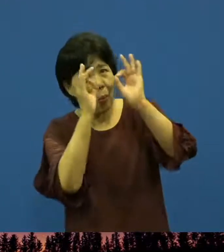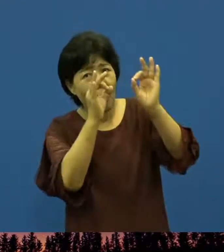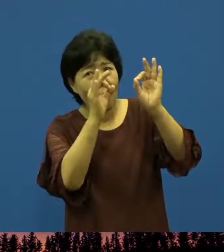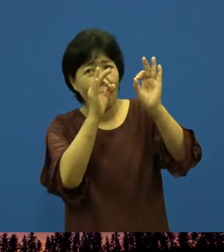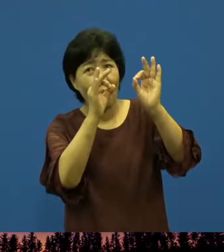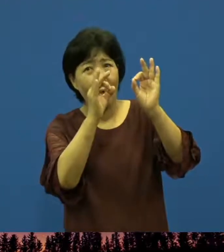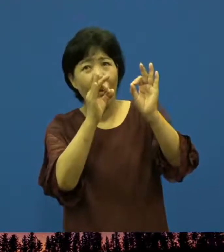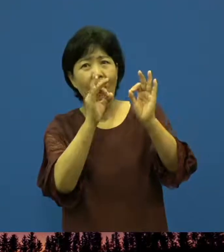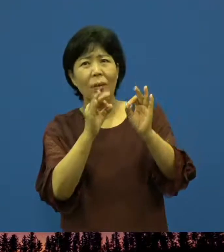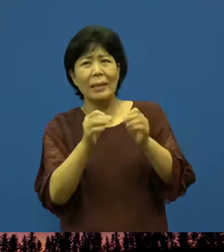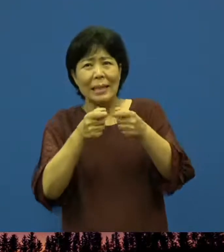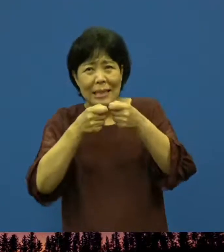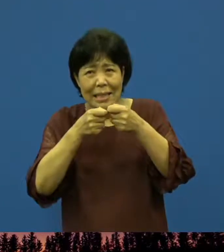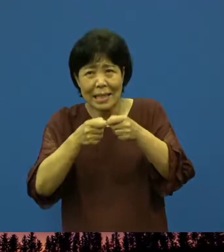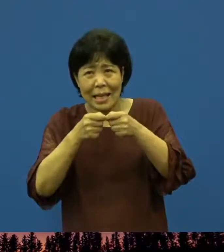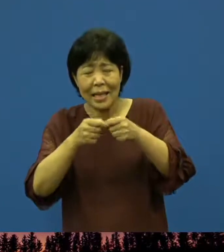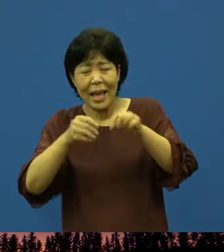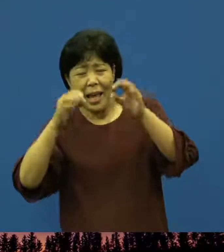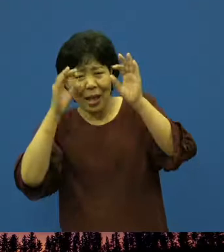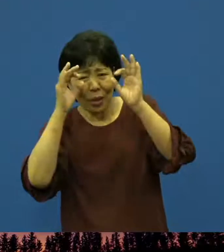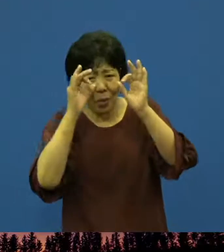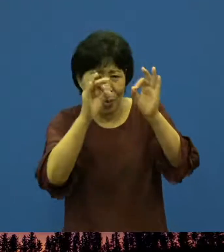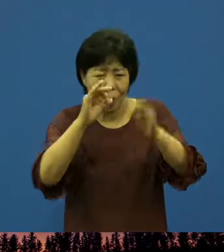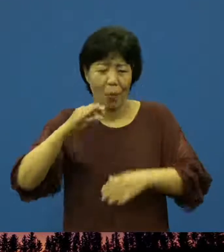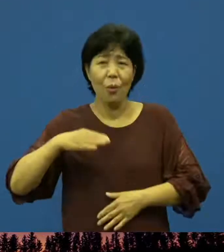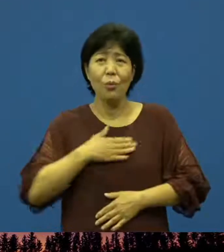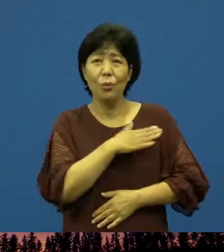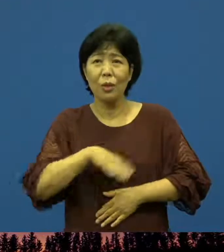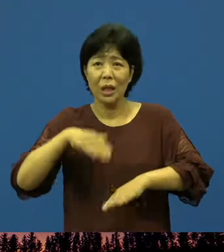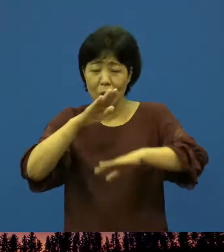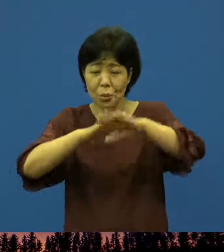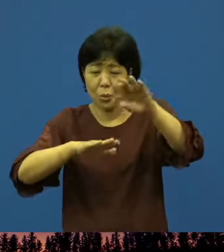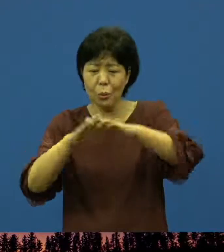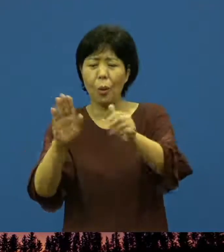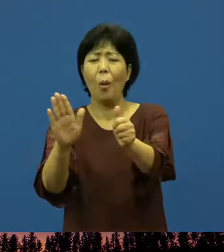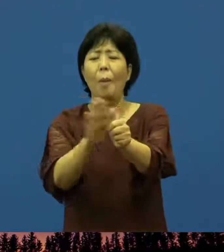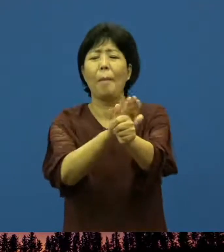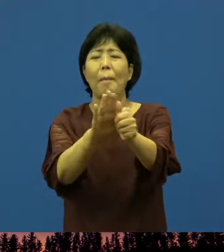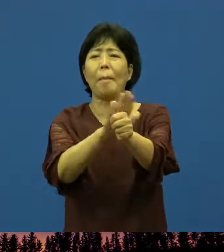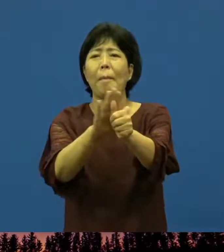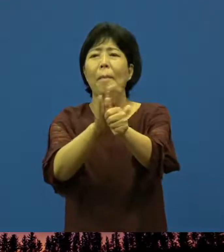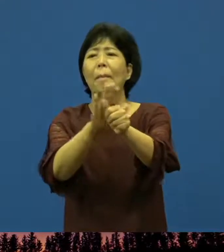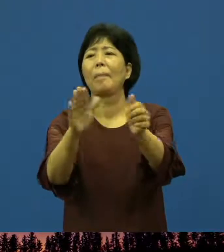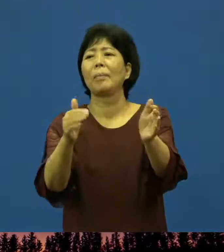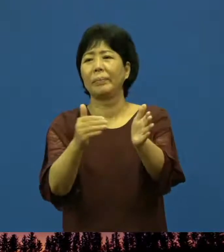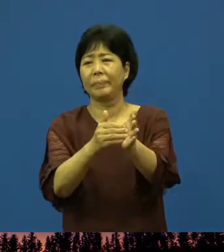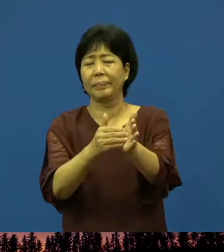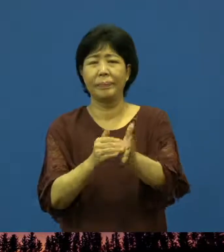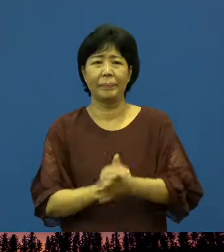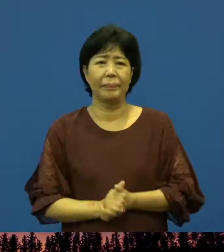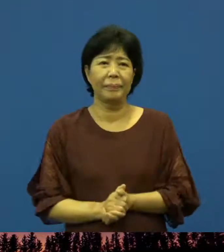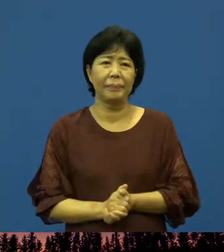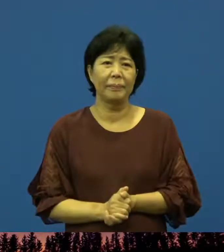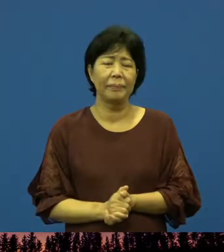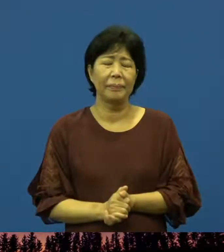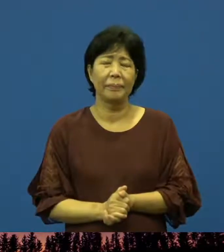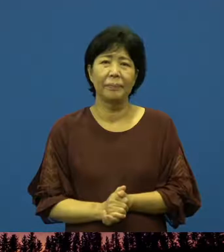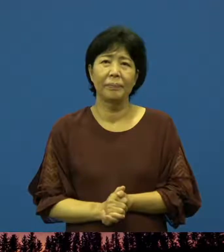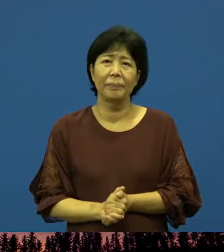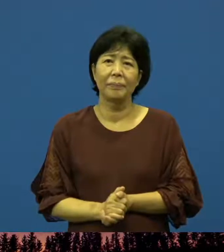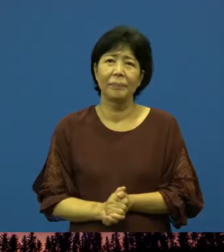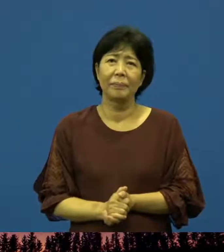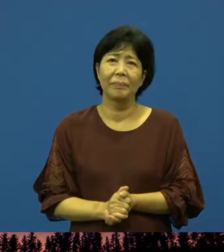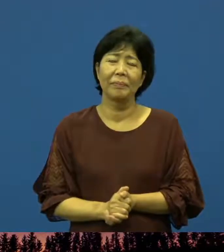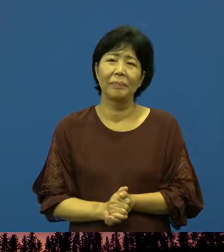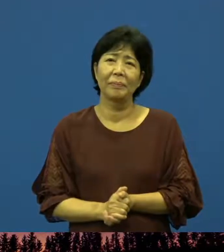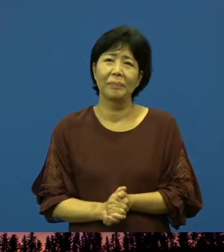바요, 자세히 보고 우리의 손으로 만진 바라 그랬어요. 여러분